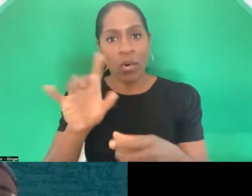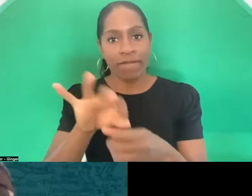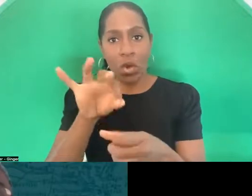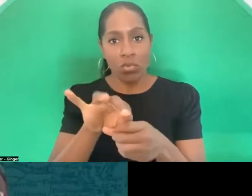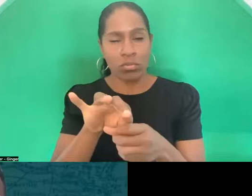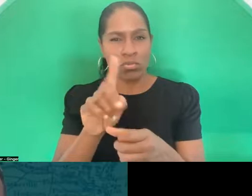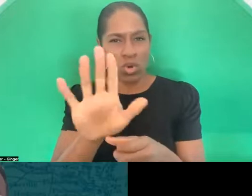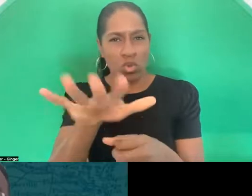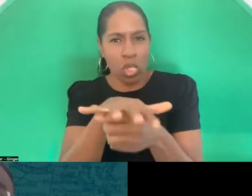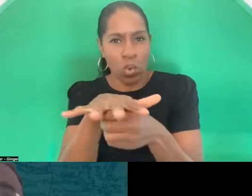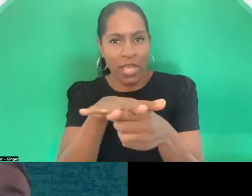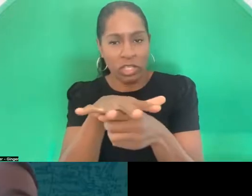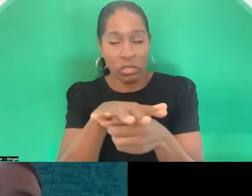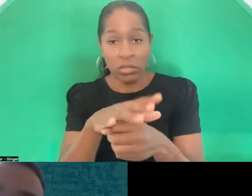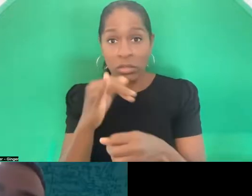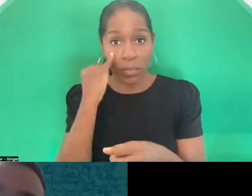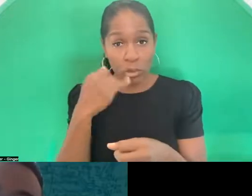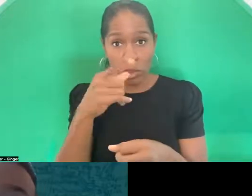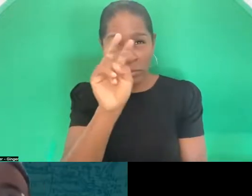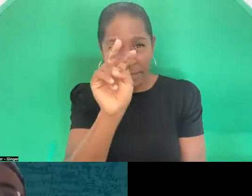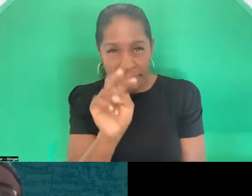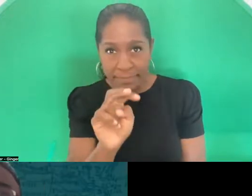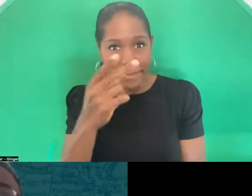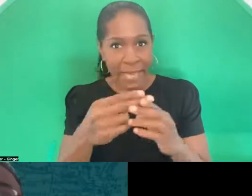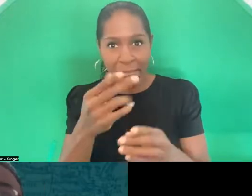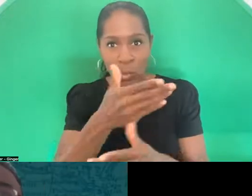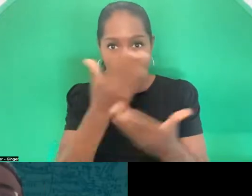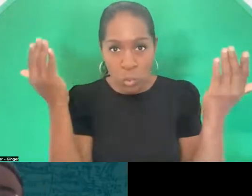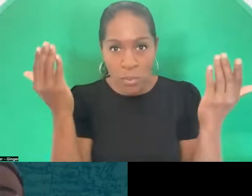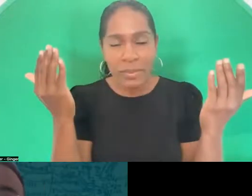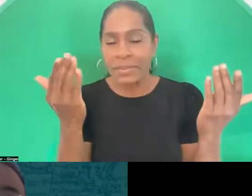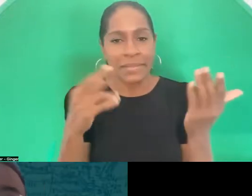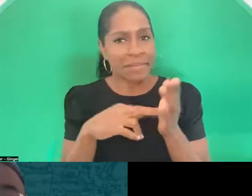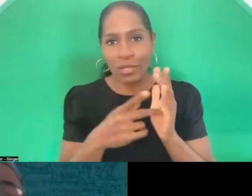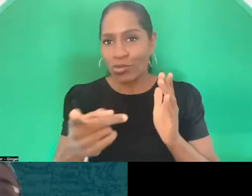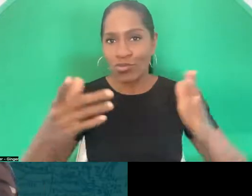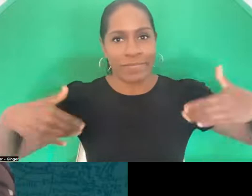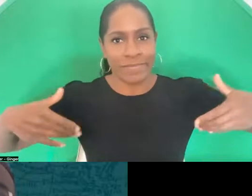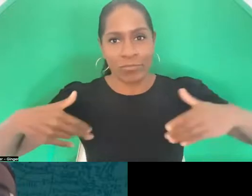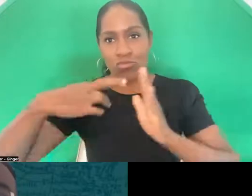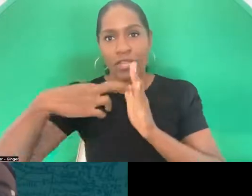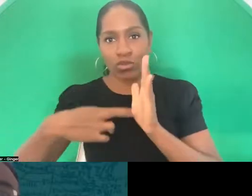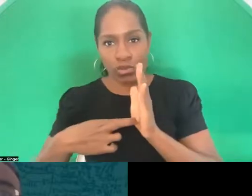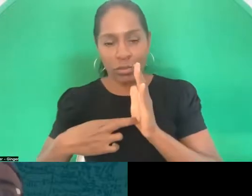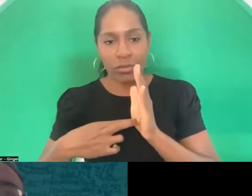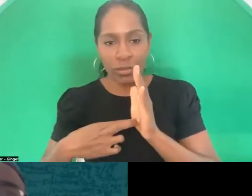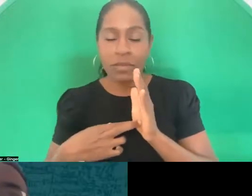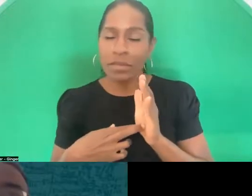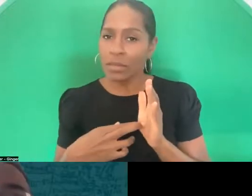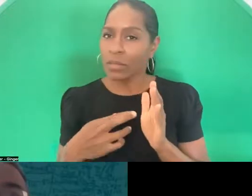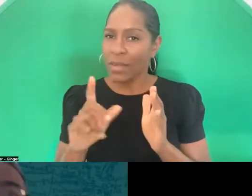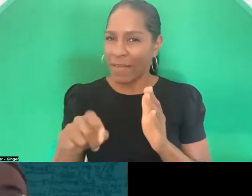es su lugar de votaciones es importantísimo nombre no está ahí es lo que no están registrados entonces Tratamos de hacer un plan para